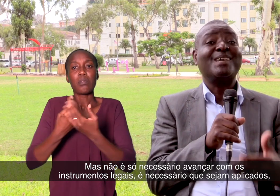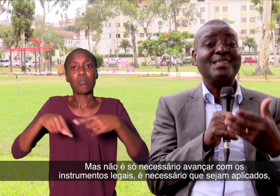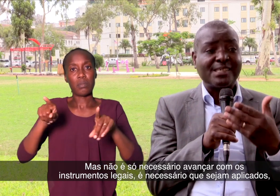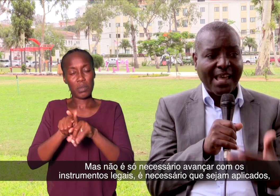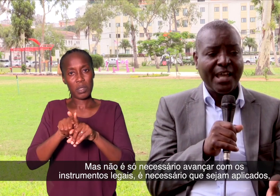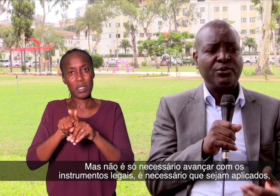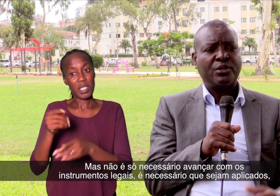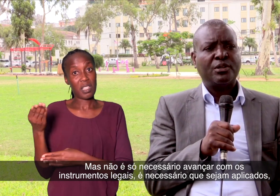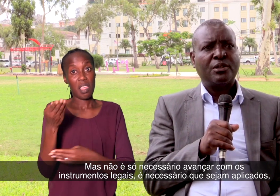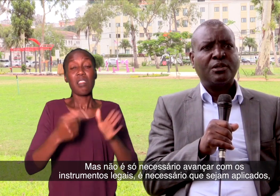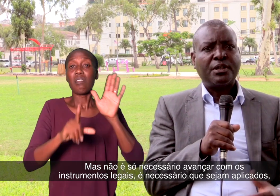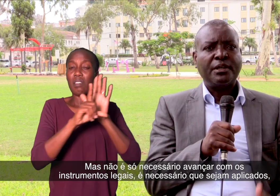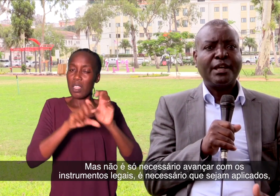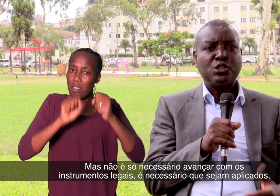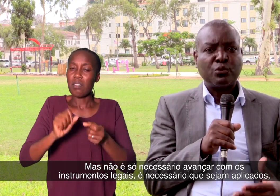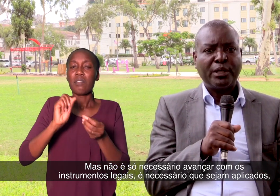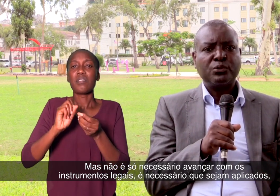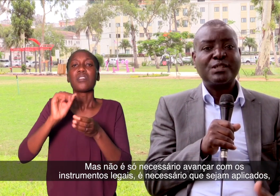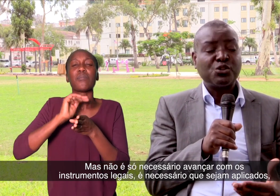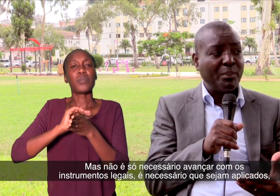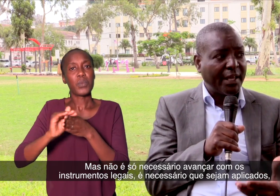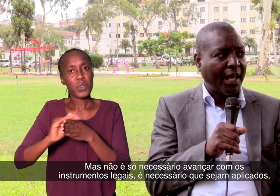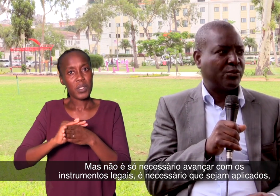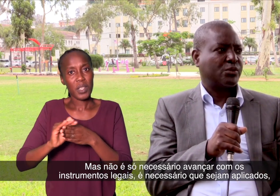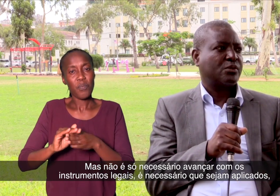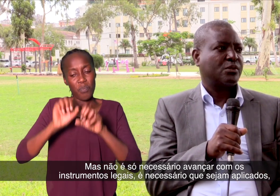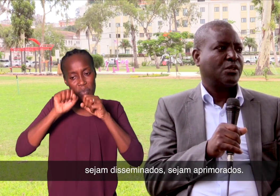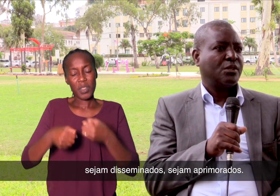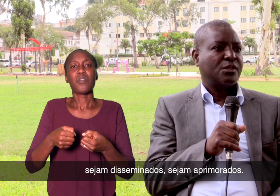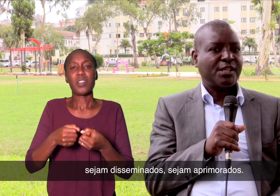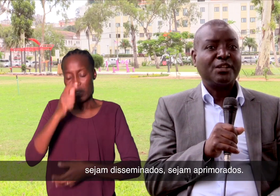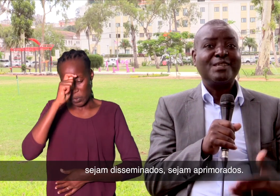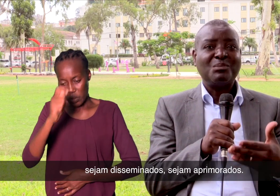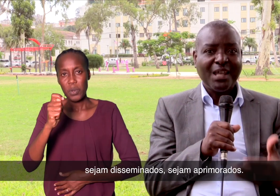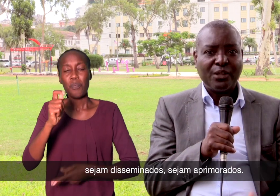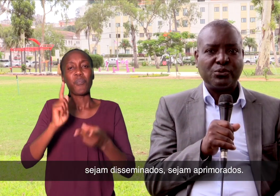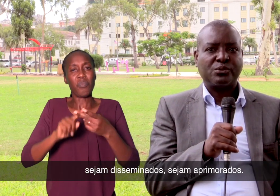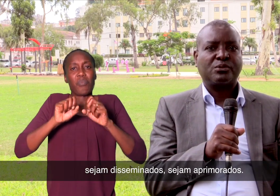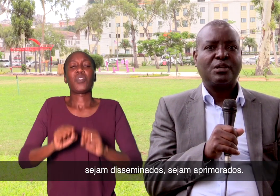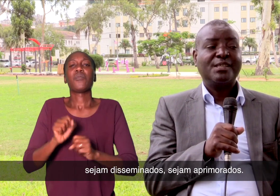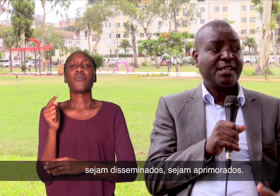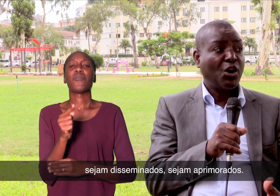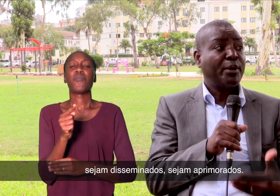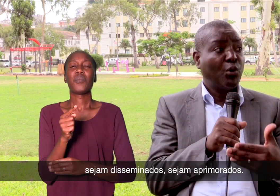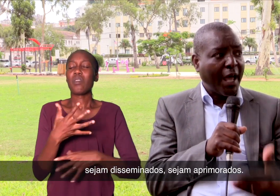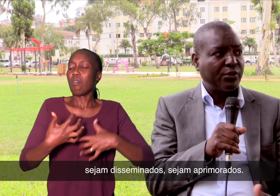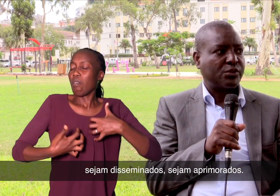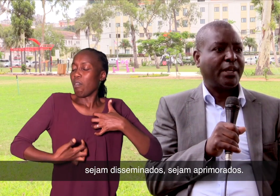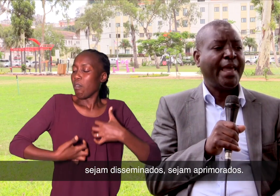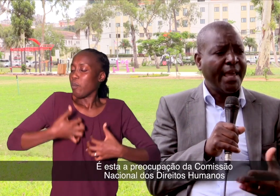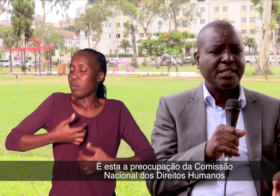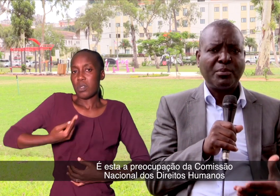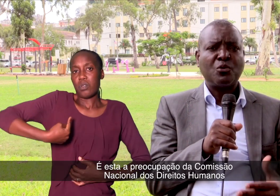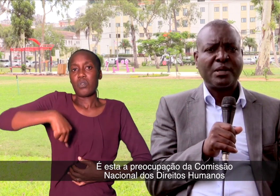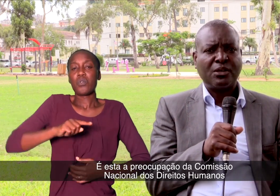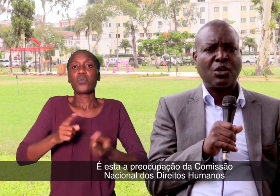legais, mas é necessário que esses instrumentos sejam aplicados, sejam disseminados, sejam aprimorados.